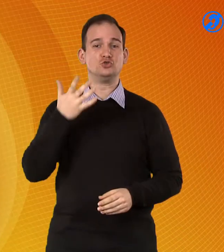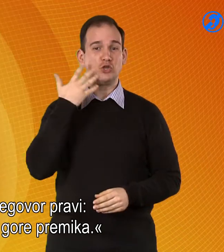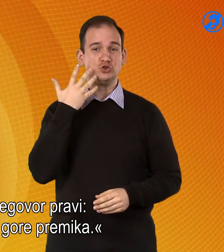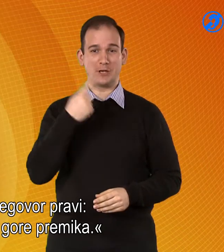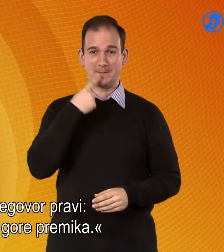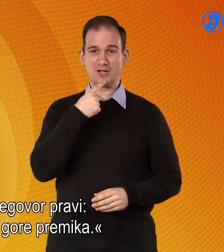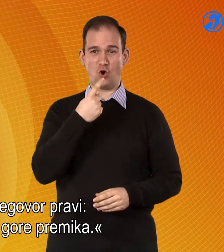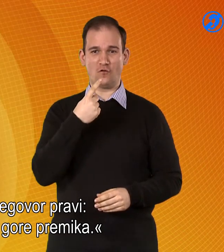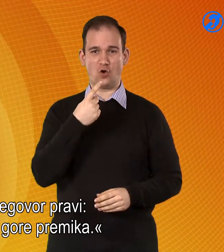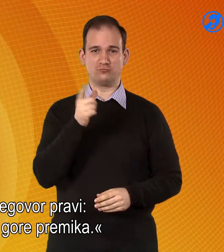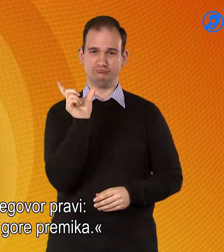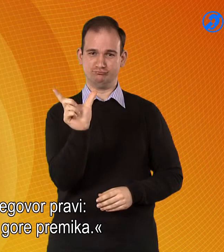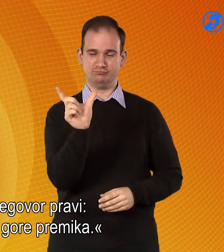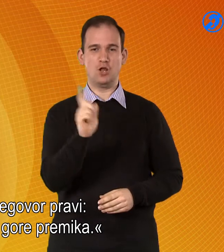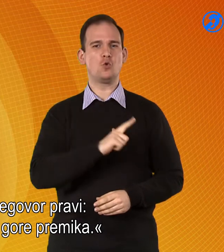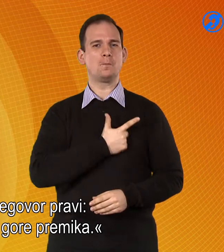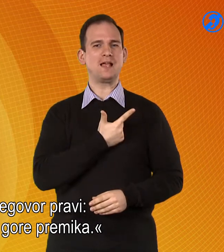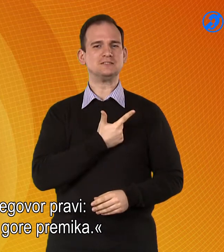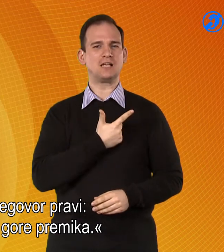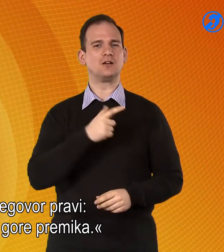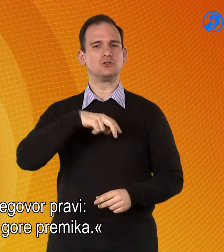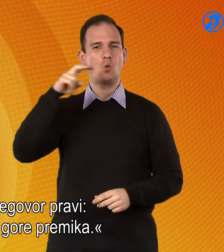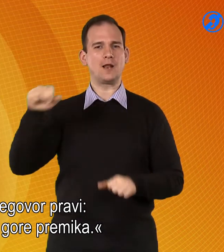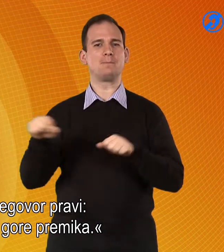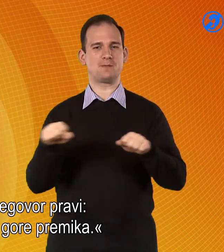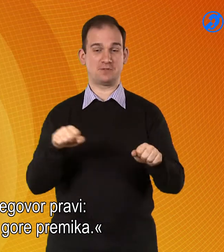Češki pregovor pravi: ljubezen gore premika.